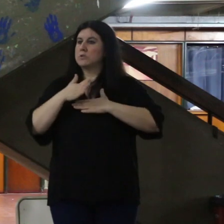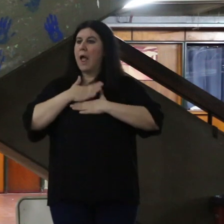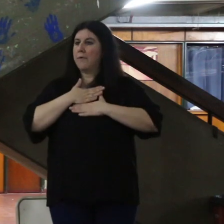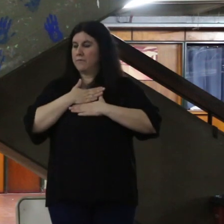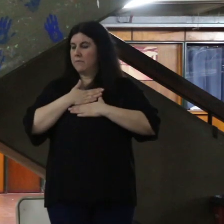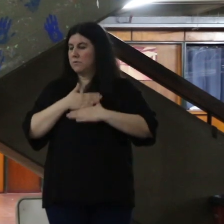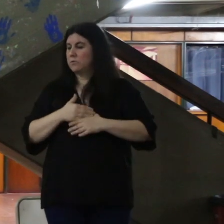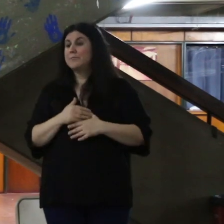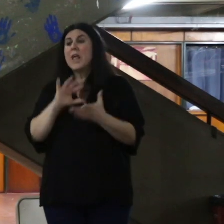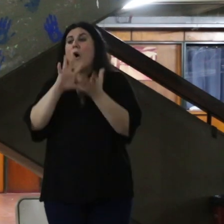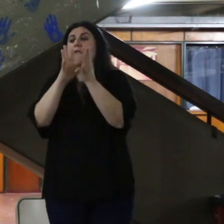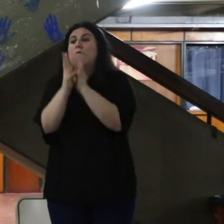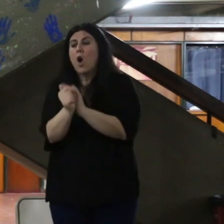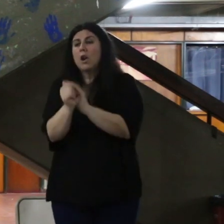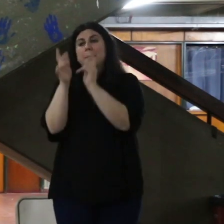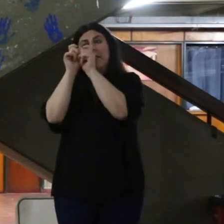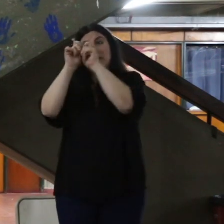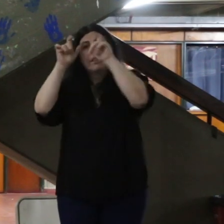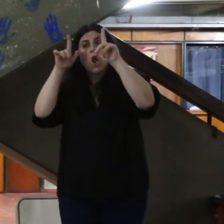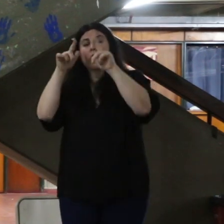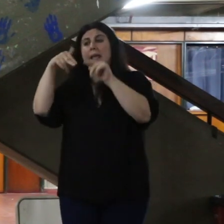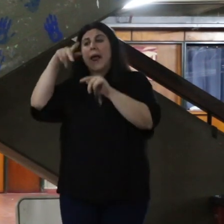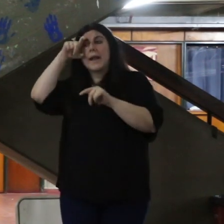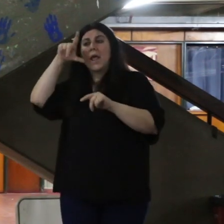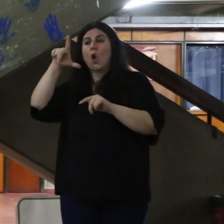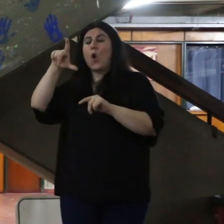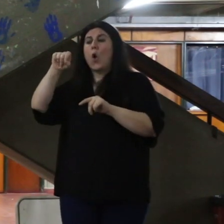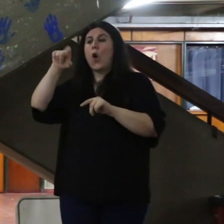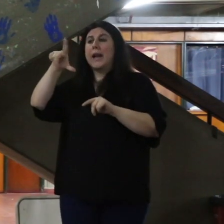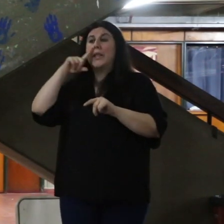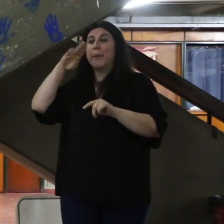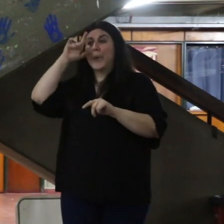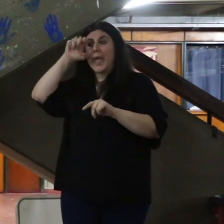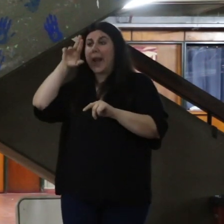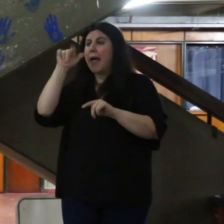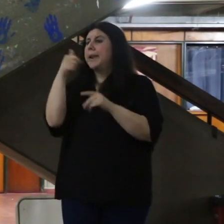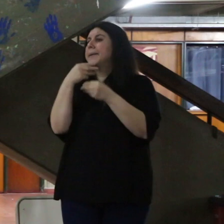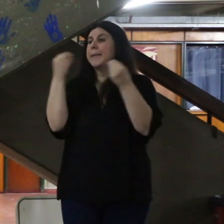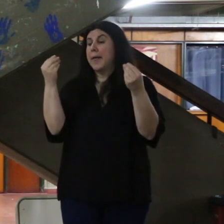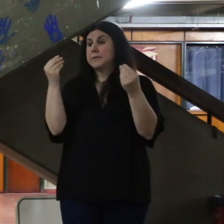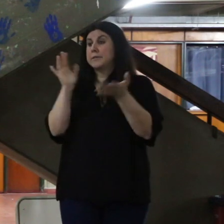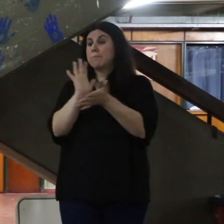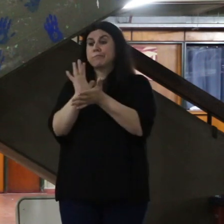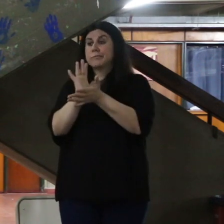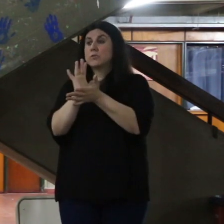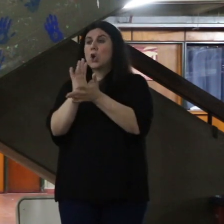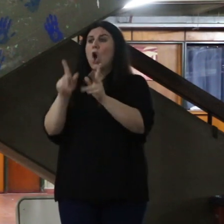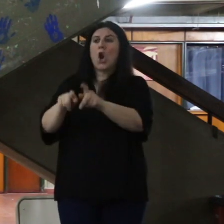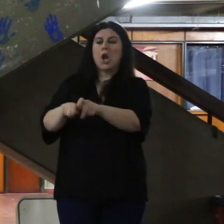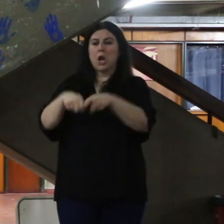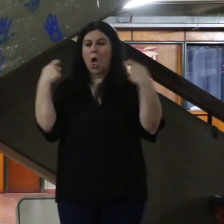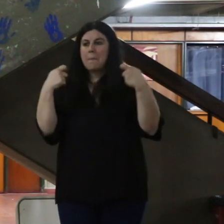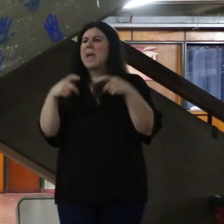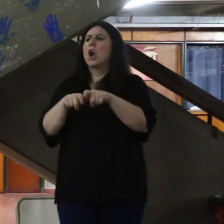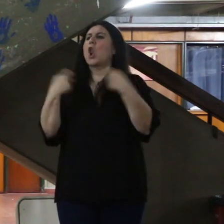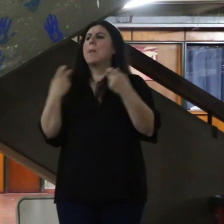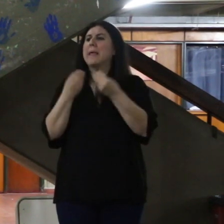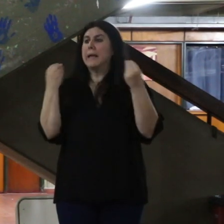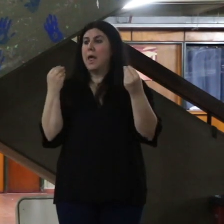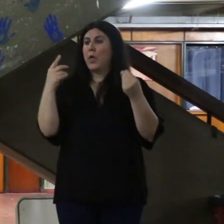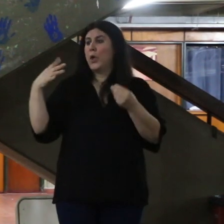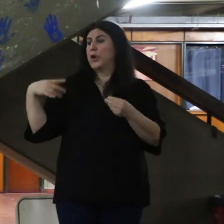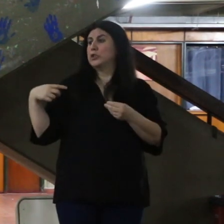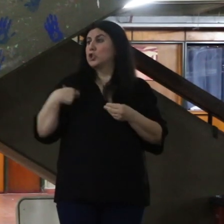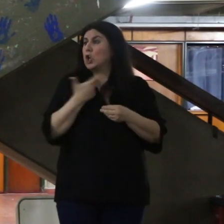neoliberalismo, ¿sí?, lo que hace es romper. ¿Qué rompe? El lazo